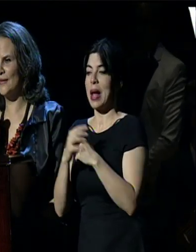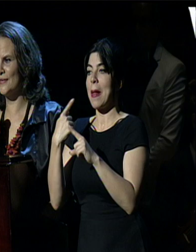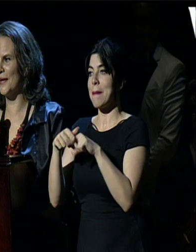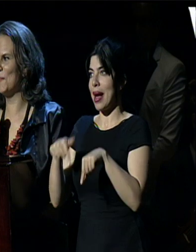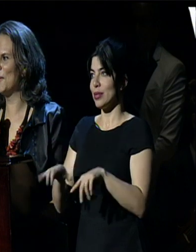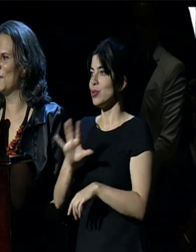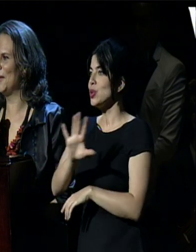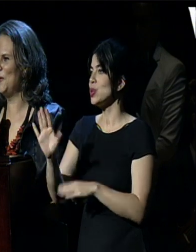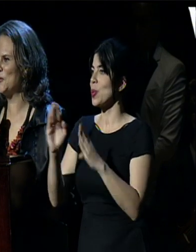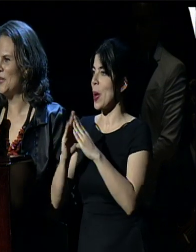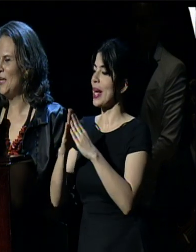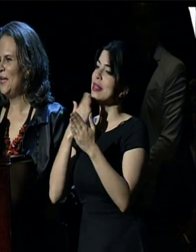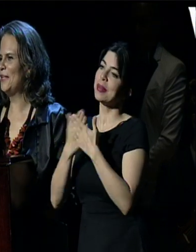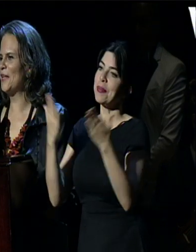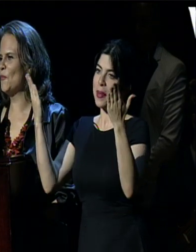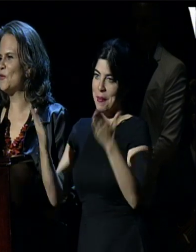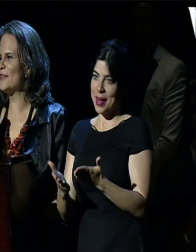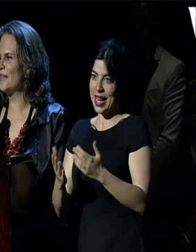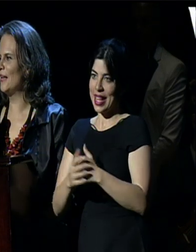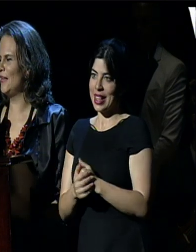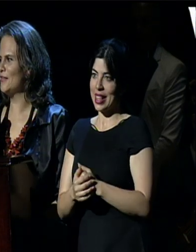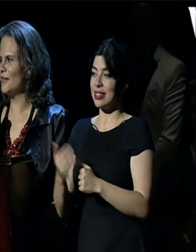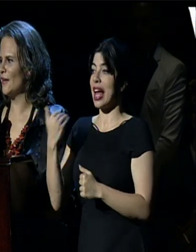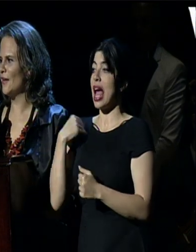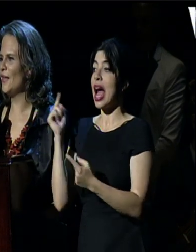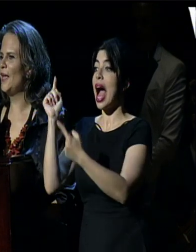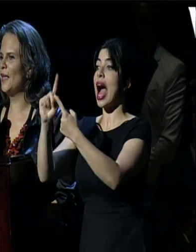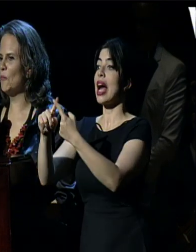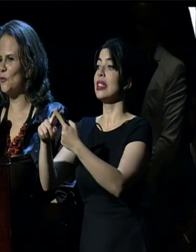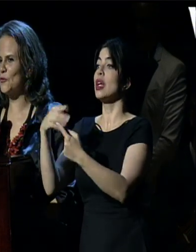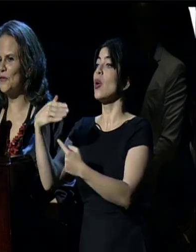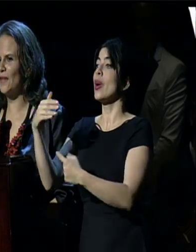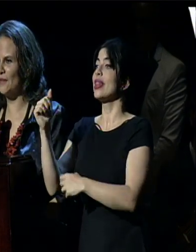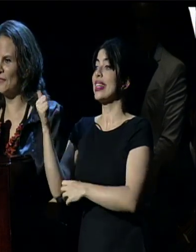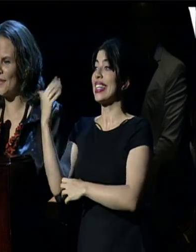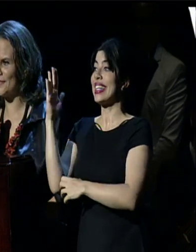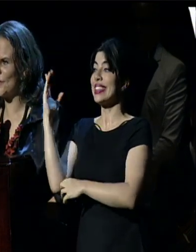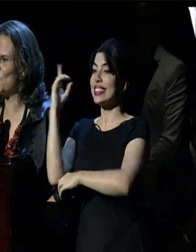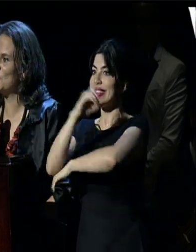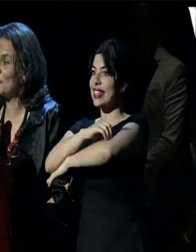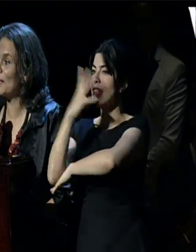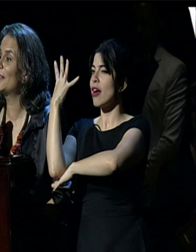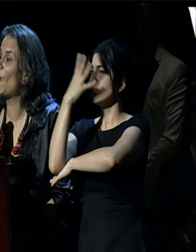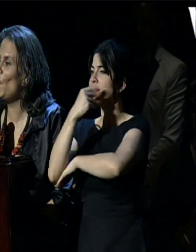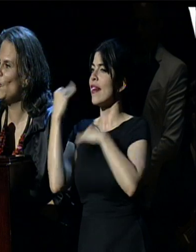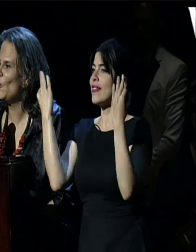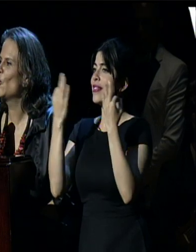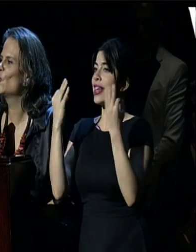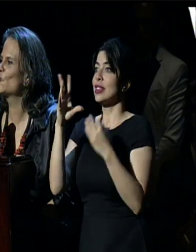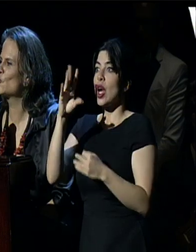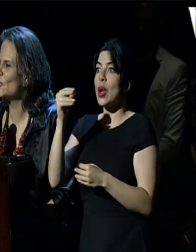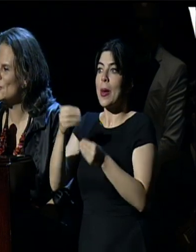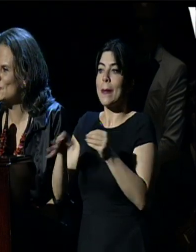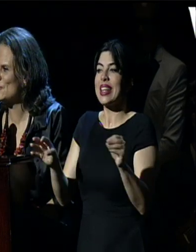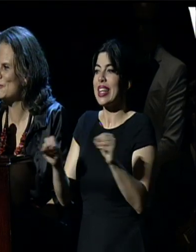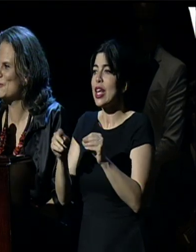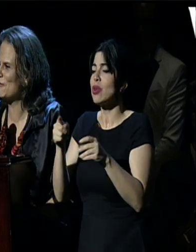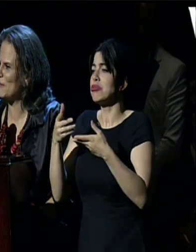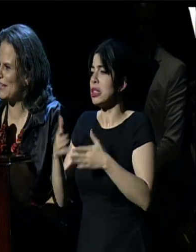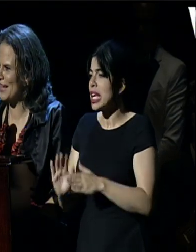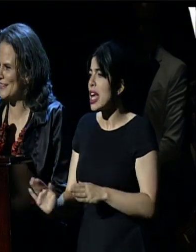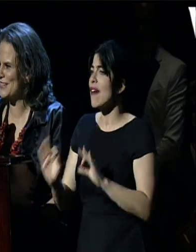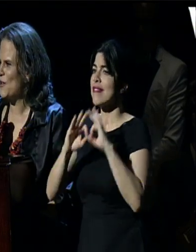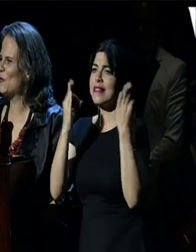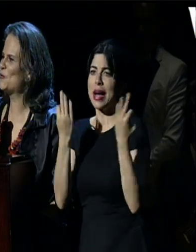su casa. Sean bienvenidos y tenemos hasta el 15 hermosos días de fiesta. No se pierdan uno con sus niños, con